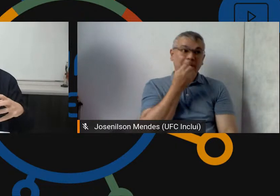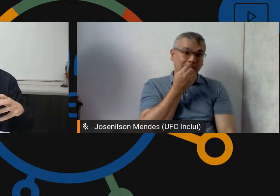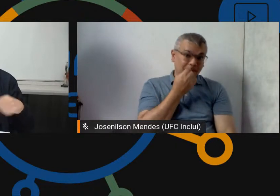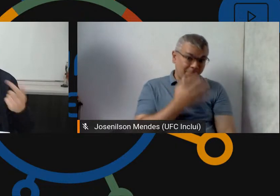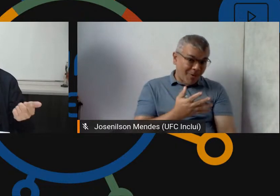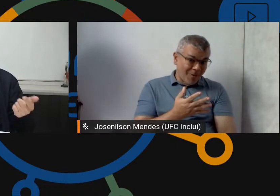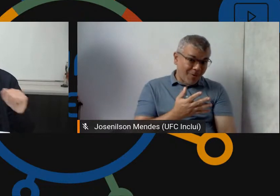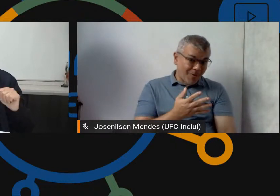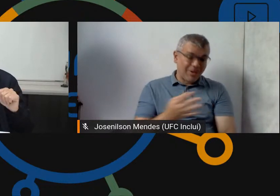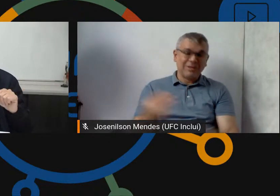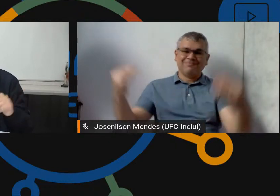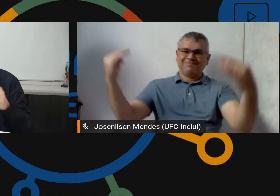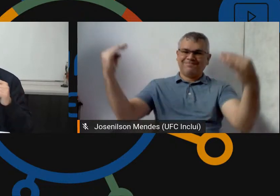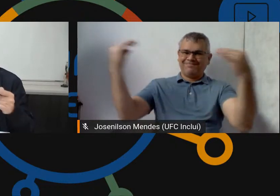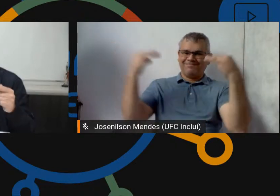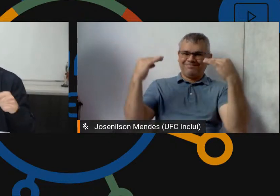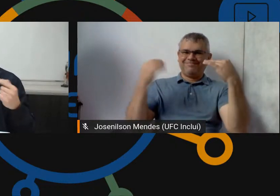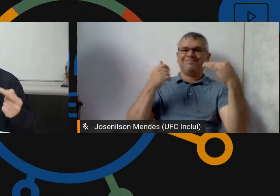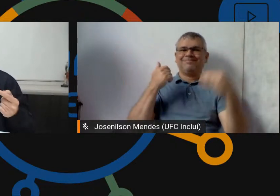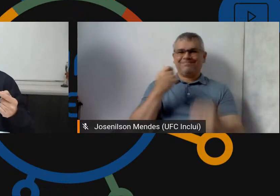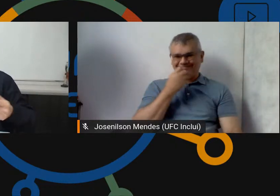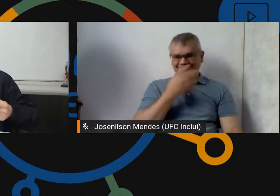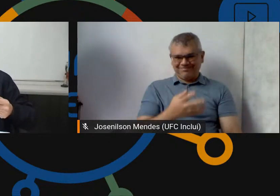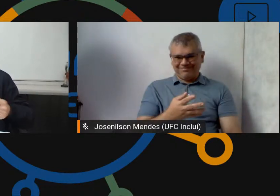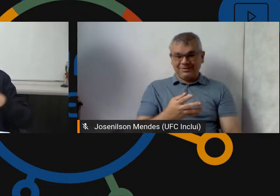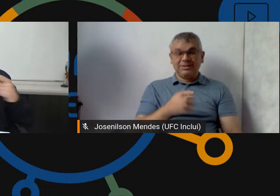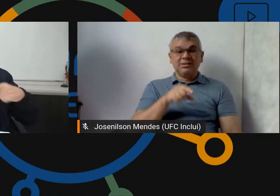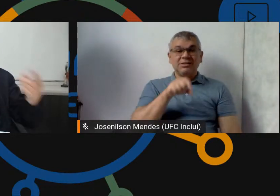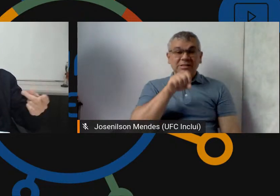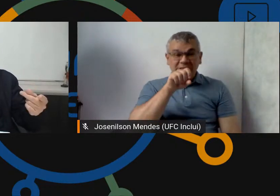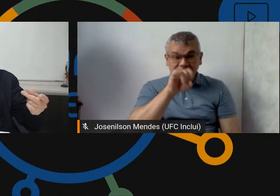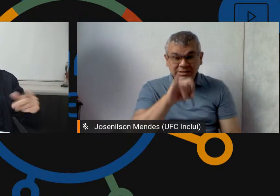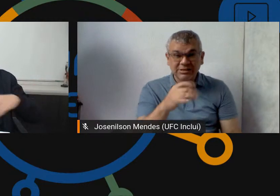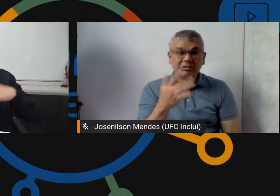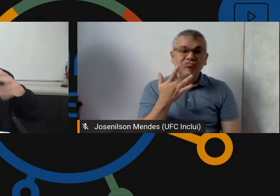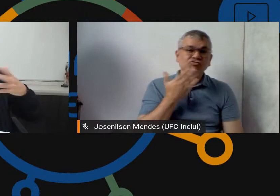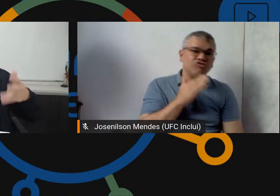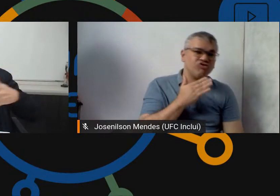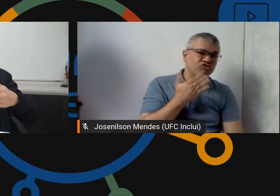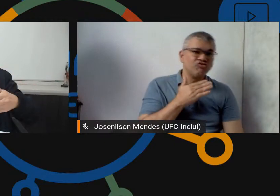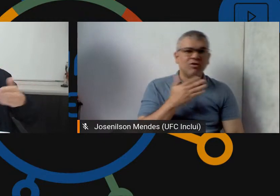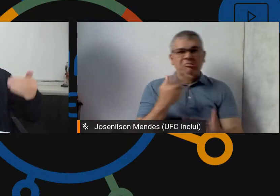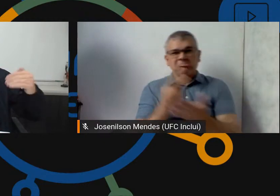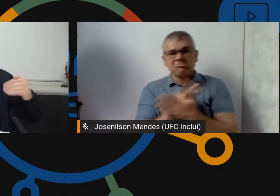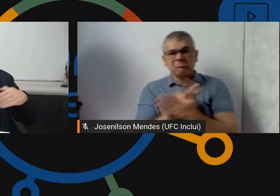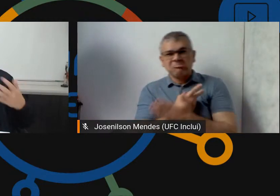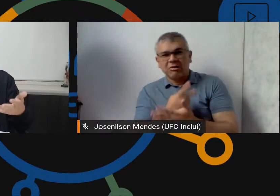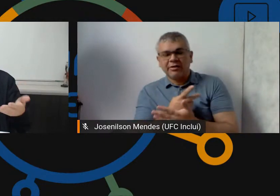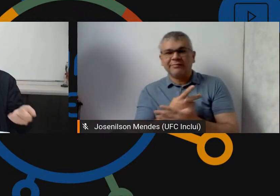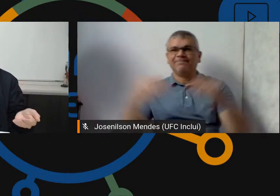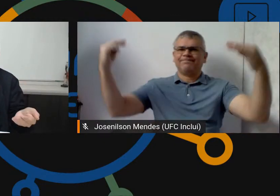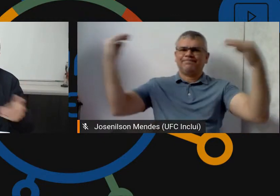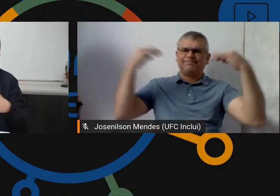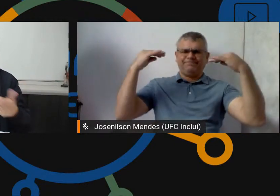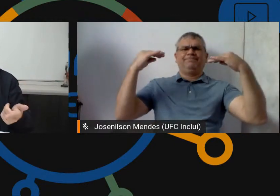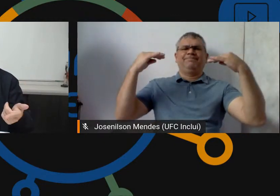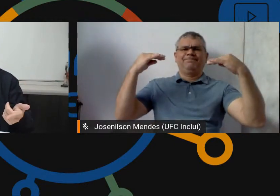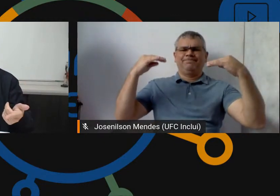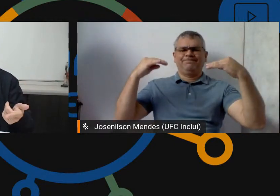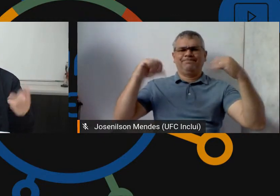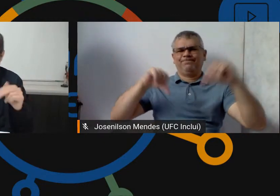tem defeito, é ruim da visibilidade. Nem o Cielo conseguiu traduzir todas as revistas, passar que todas as revistas fossem em inglês, mas